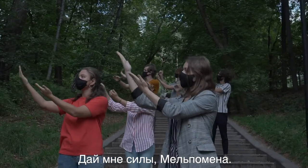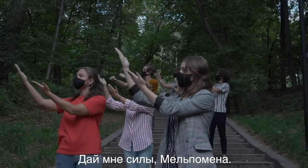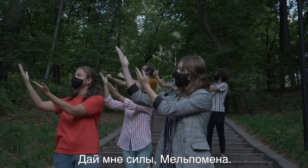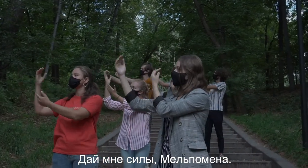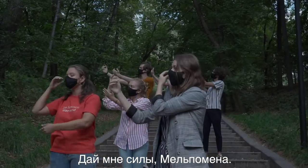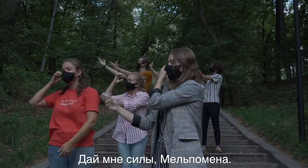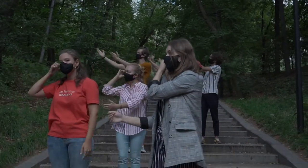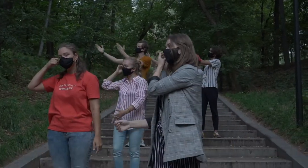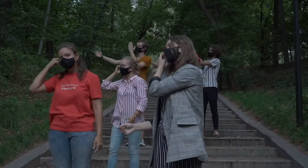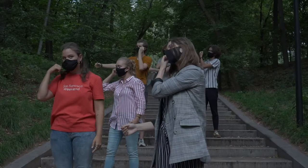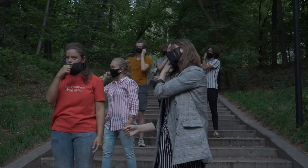Мельпомена.